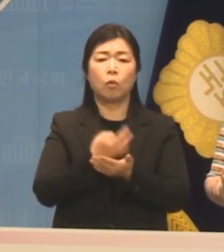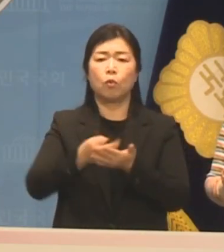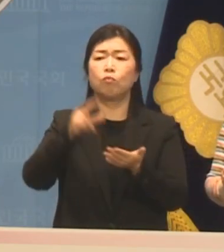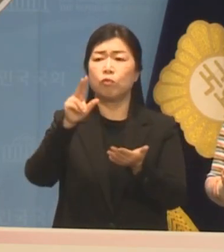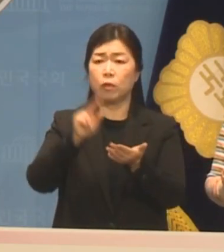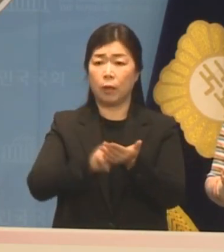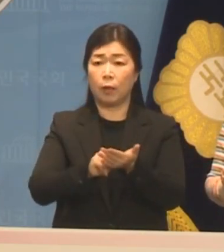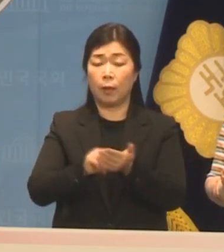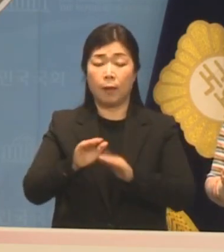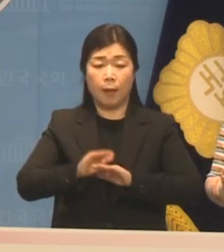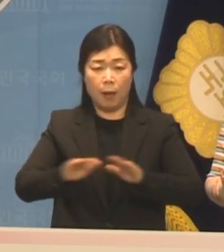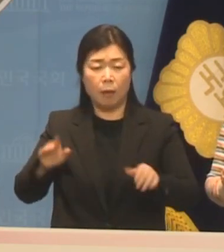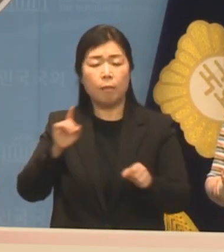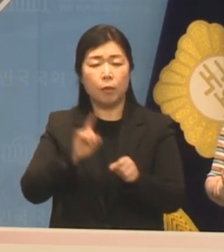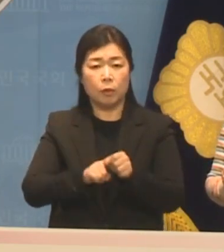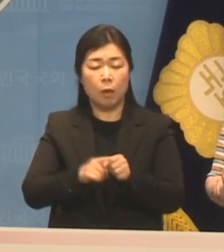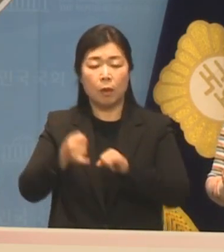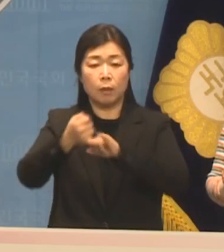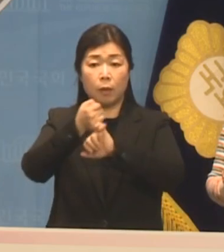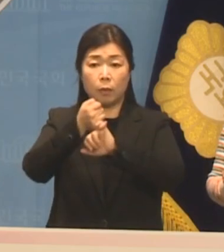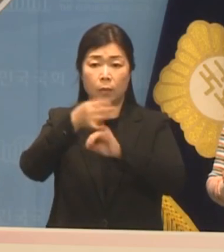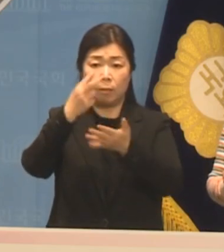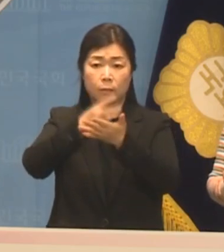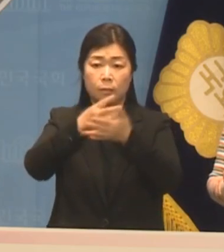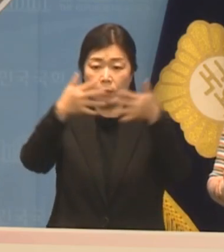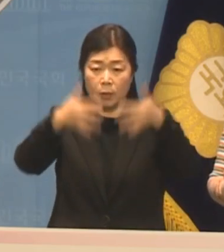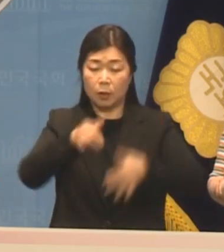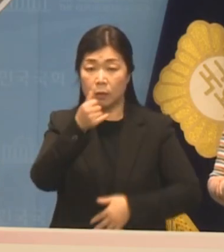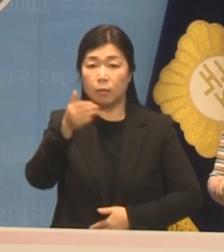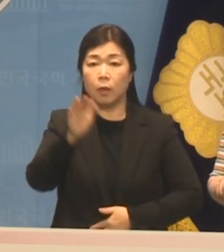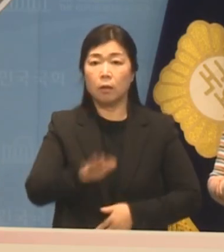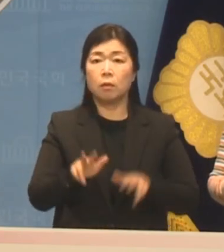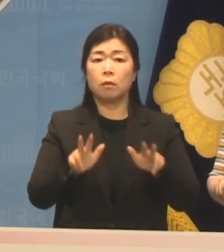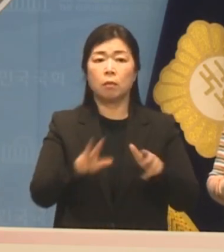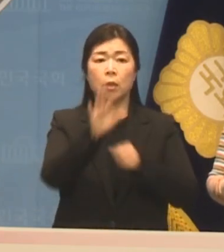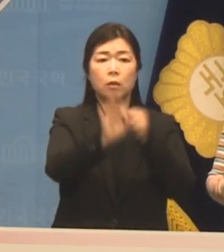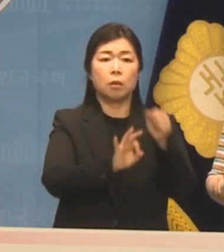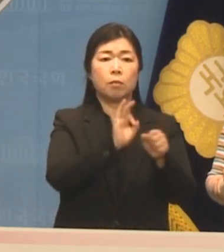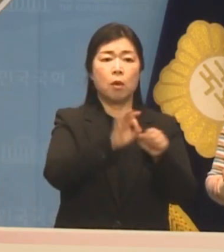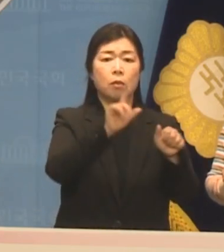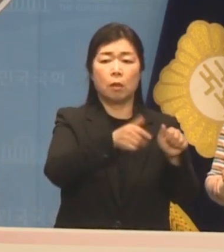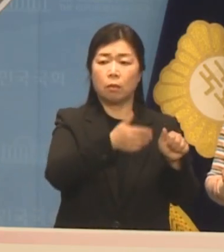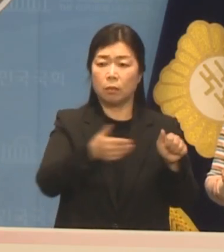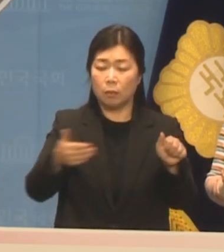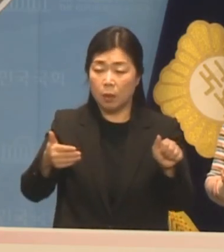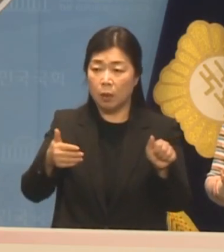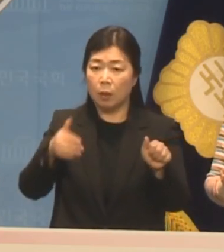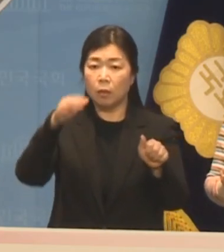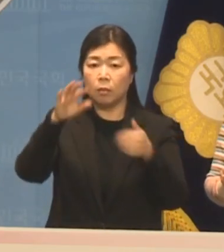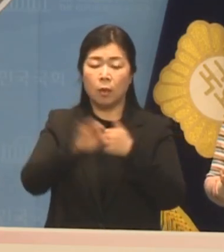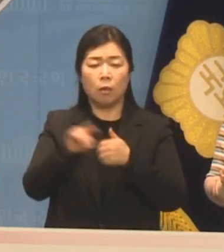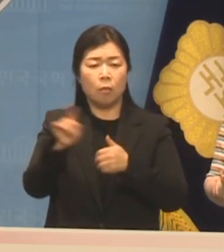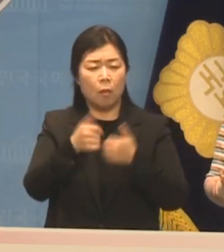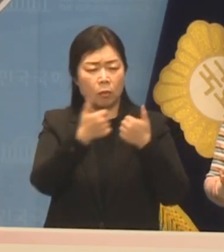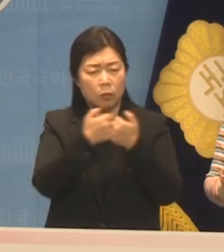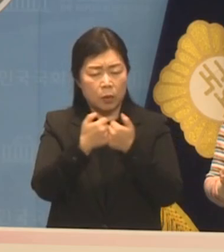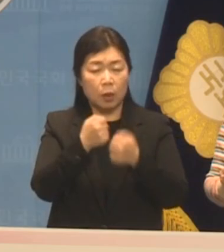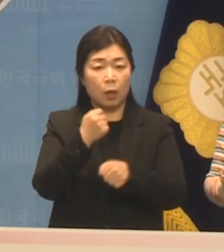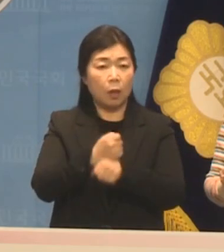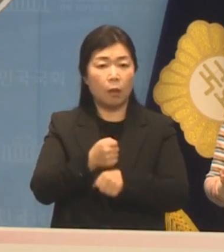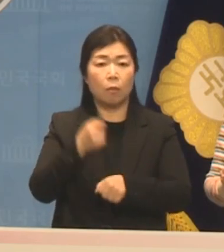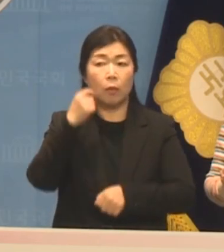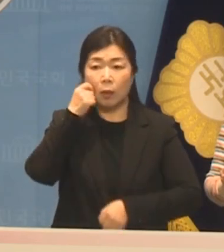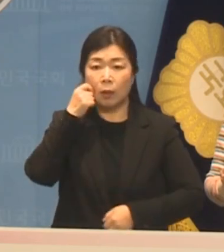문제를 해결하기로 약속한 바 있습니다. 그러나 지금 10년이 지난 지금에도 어떤 논의조차 진행되지